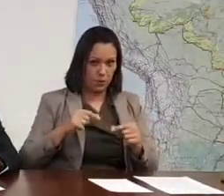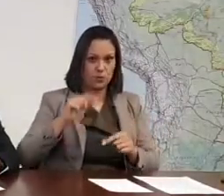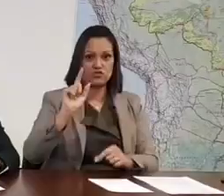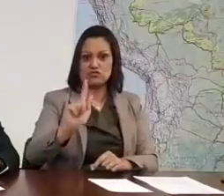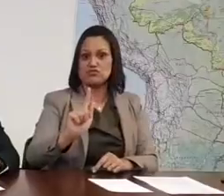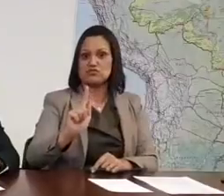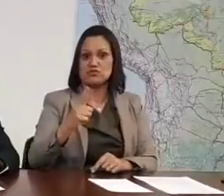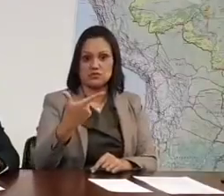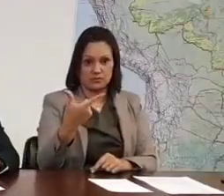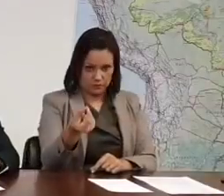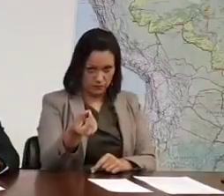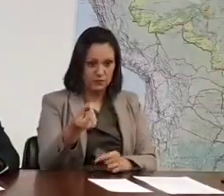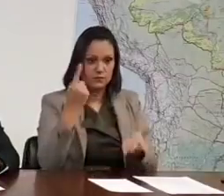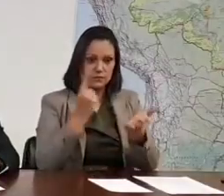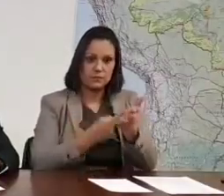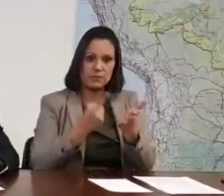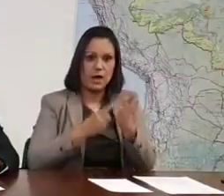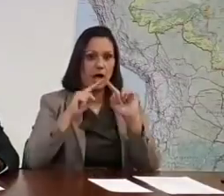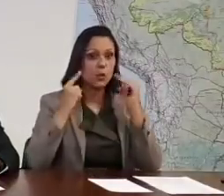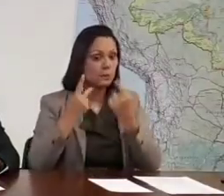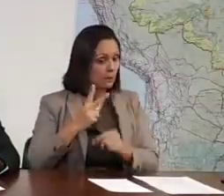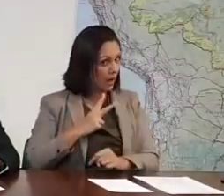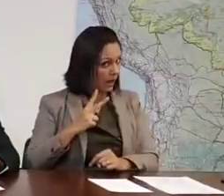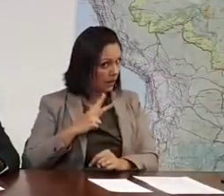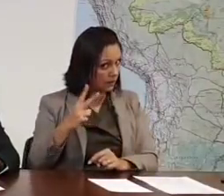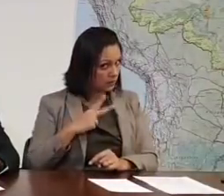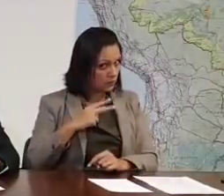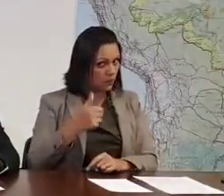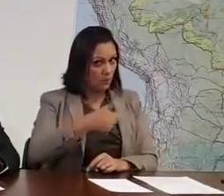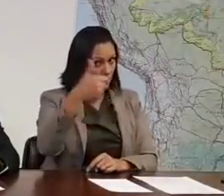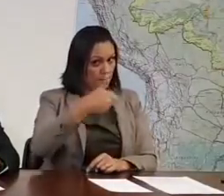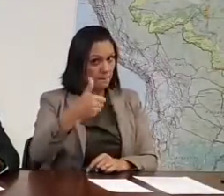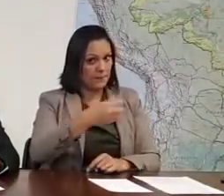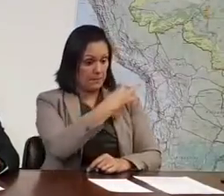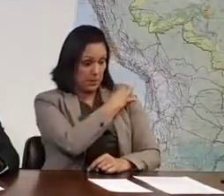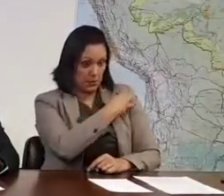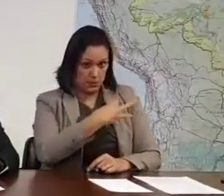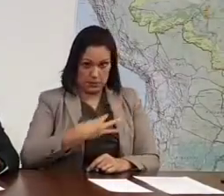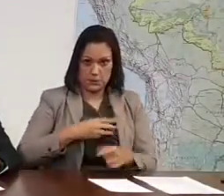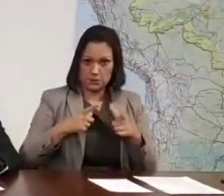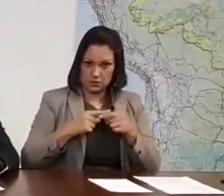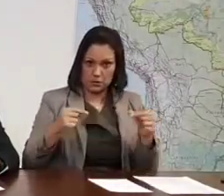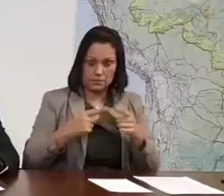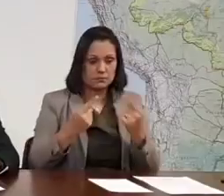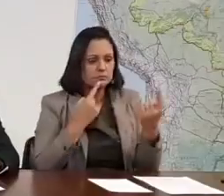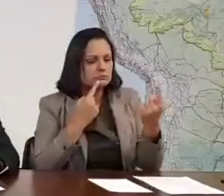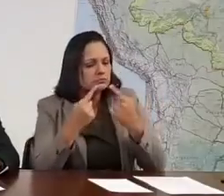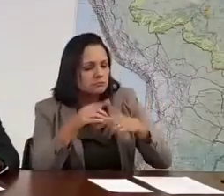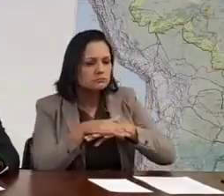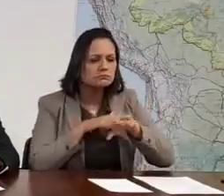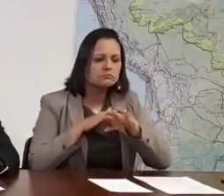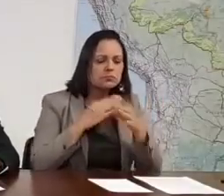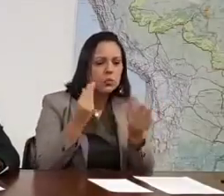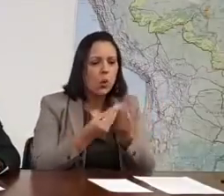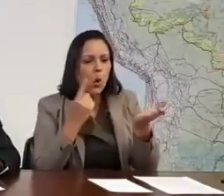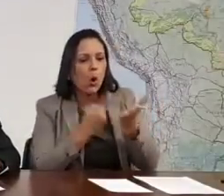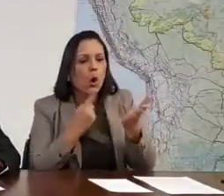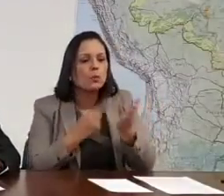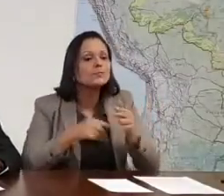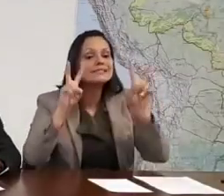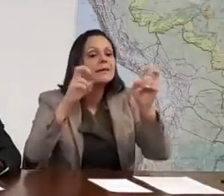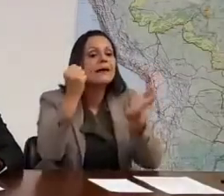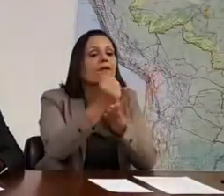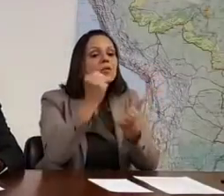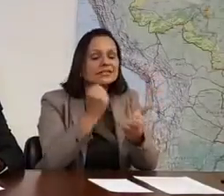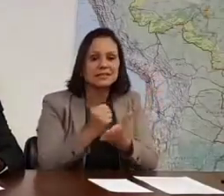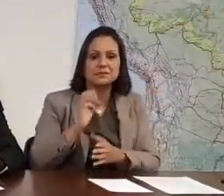reuniões particulares com o primeiro-ministro japonês. Vamos tratar muita coisa. Quem sabe ali assinamos algum acordo sobre biodiversidade na